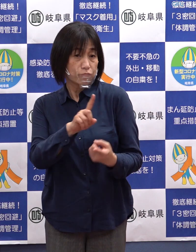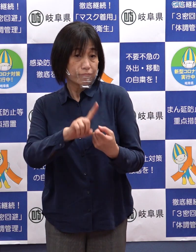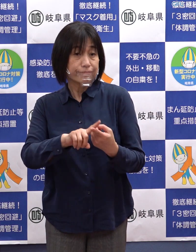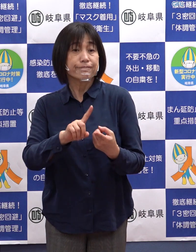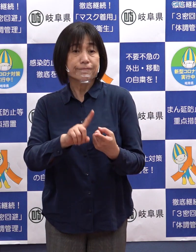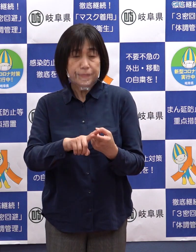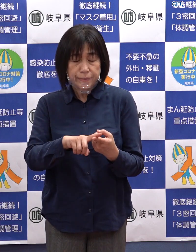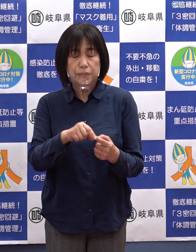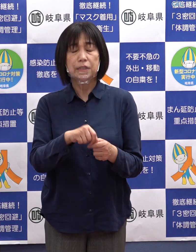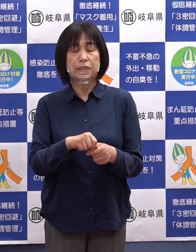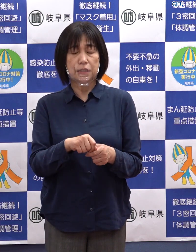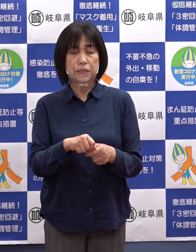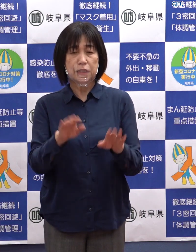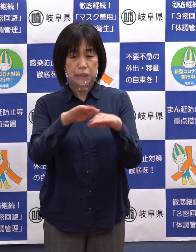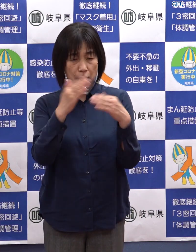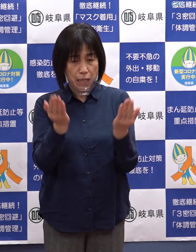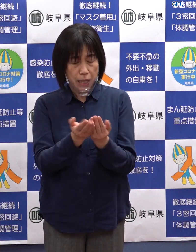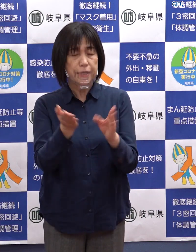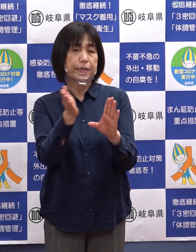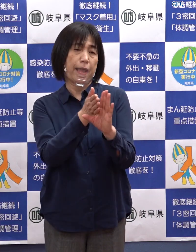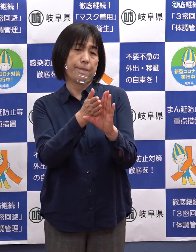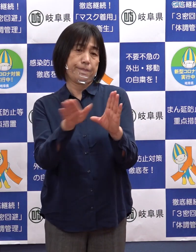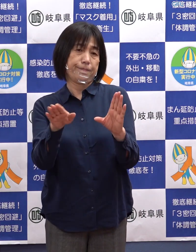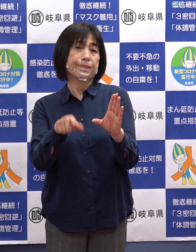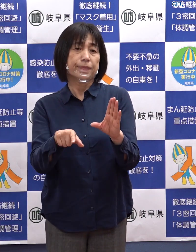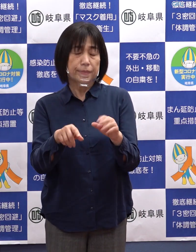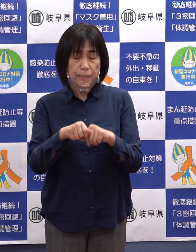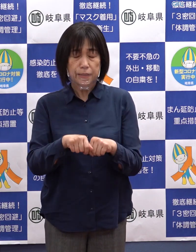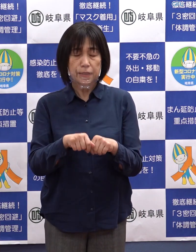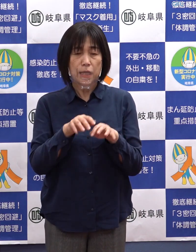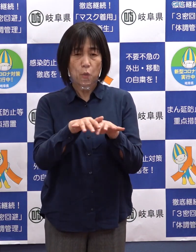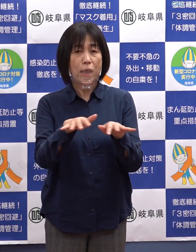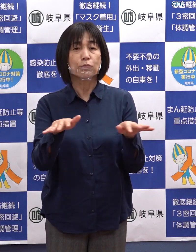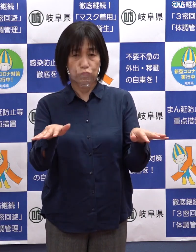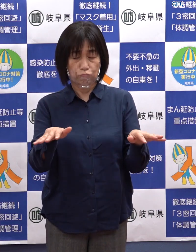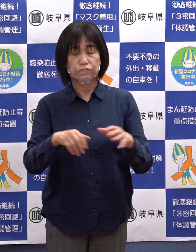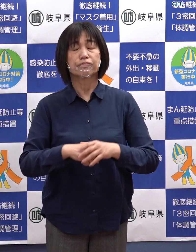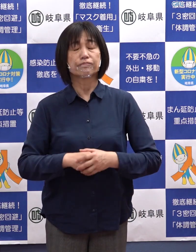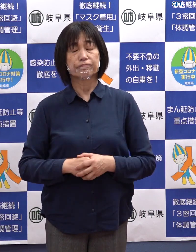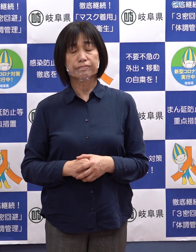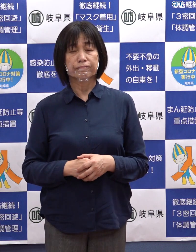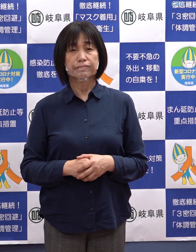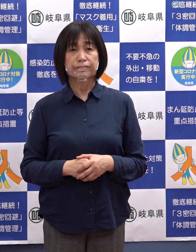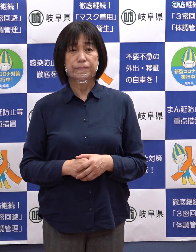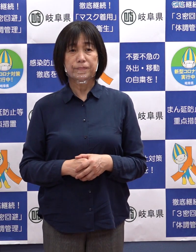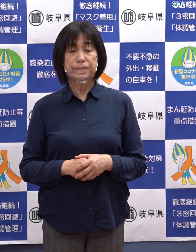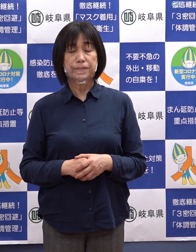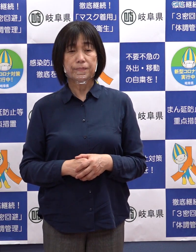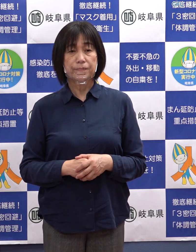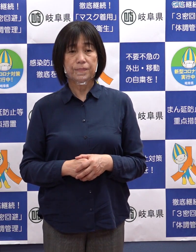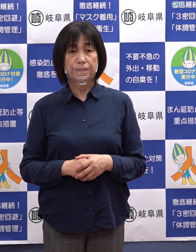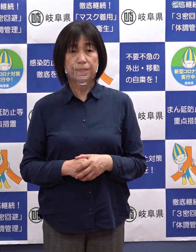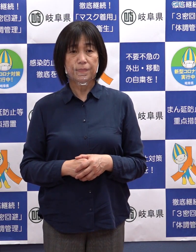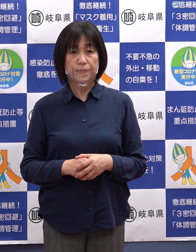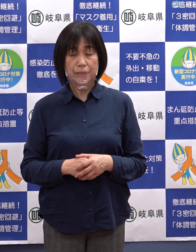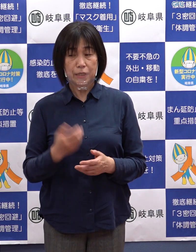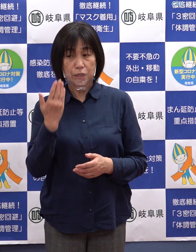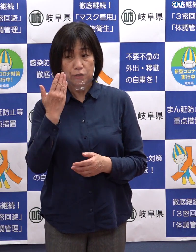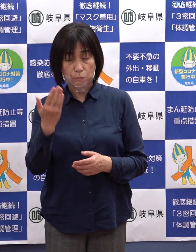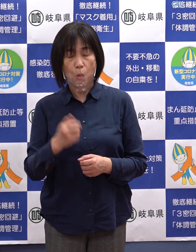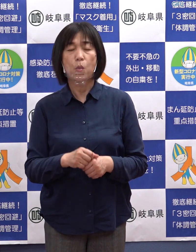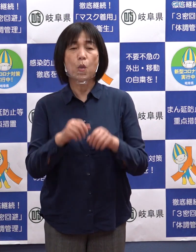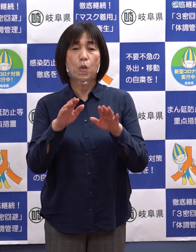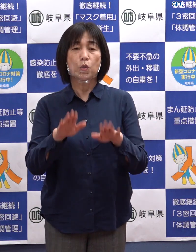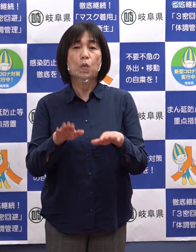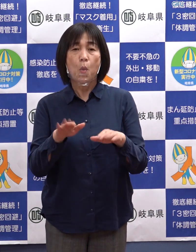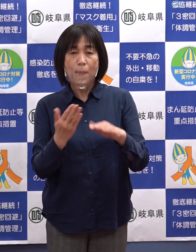に広がるというふうに考えていただいて結構と思います。 もう1点です。やはり、今日また最多を更新して、はい、